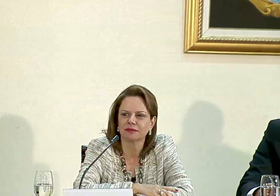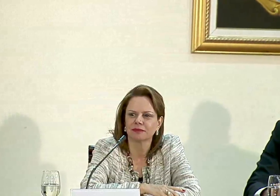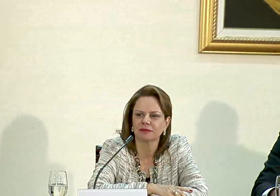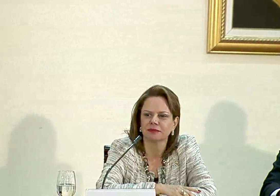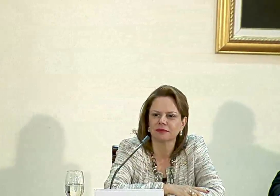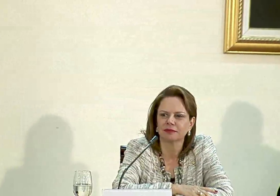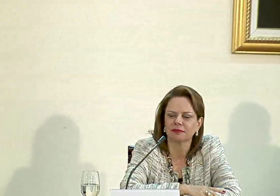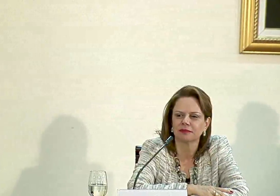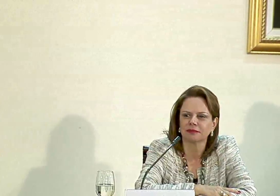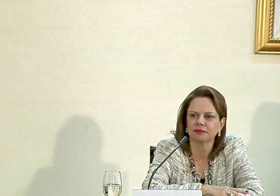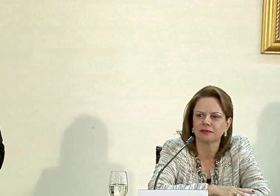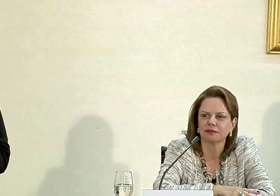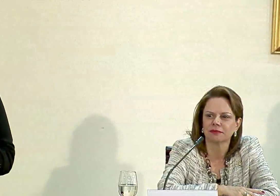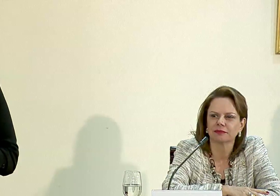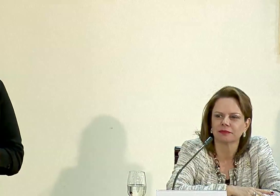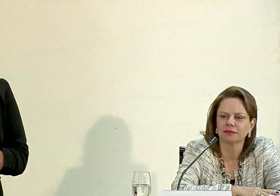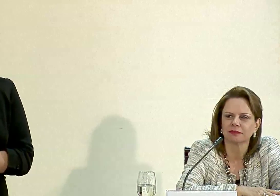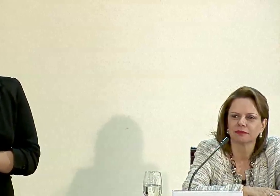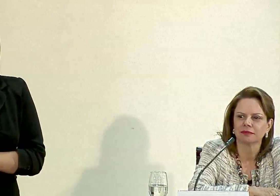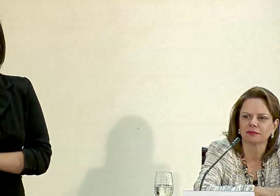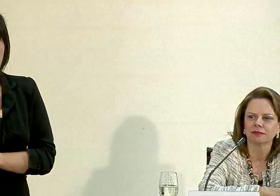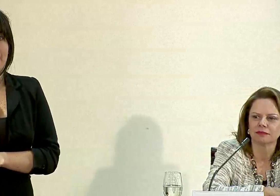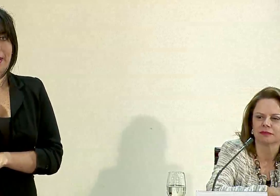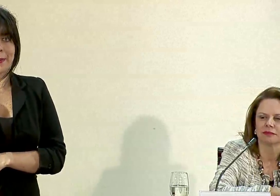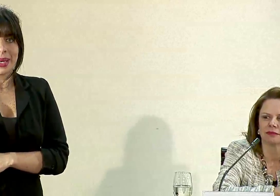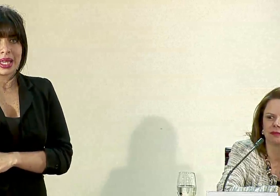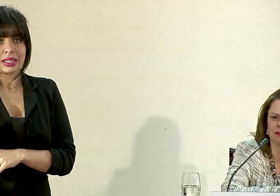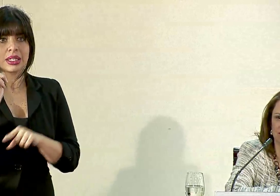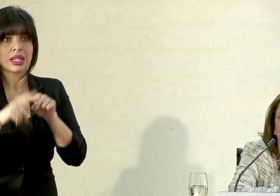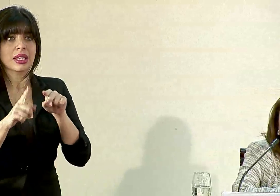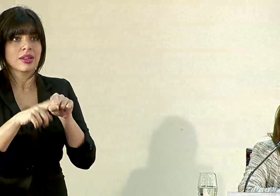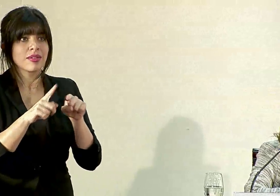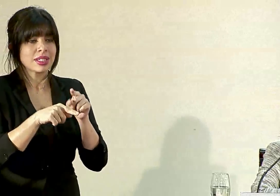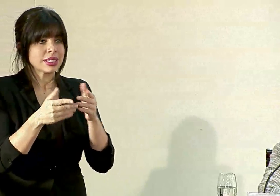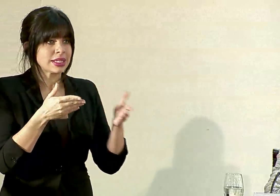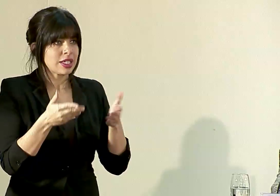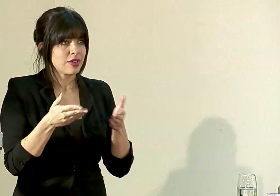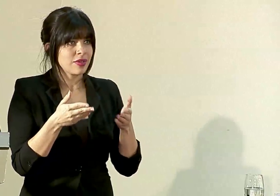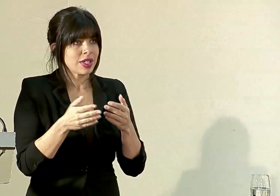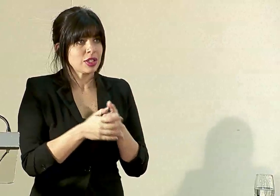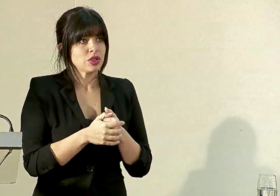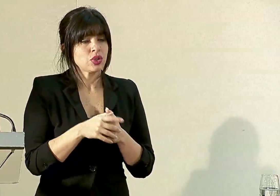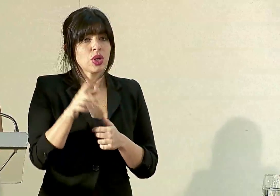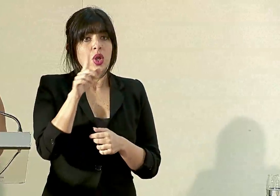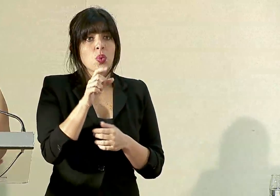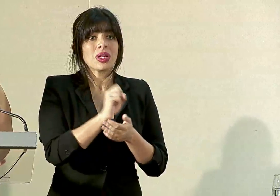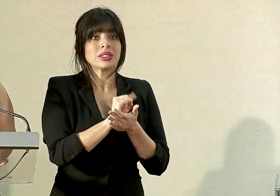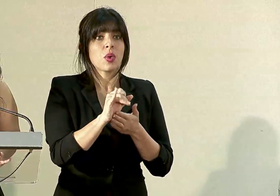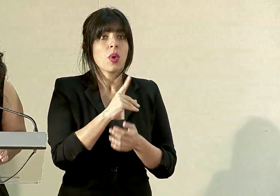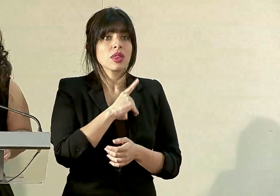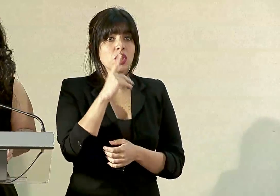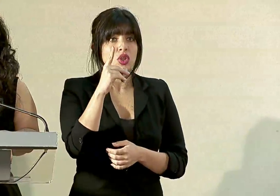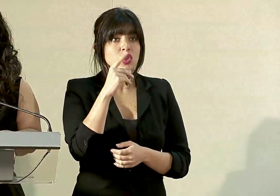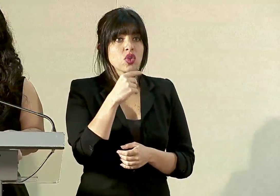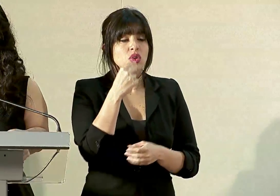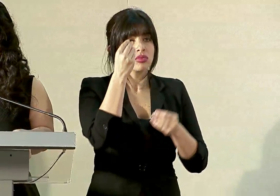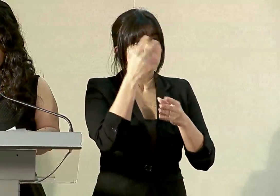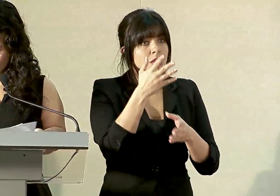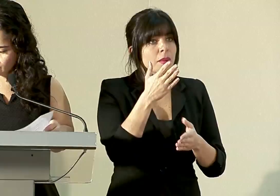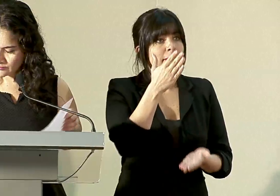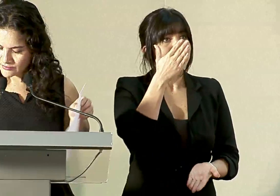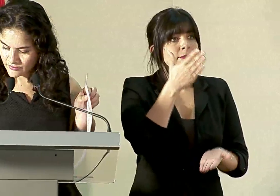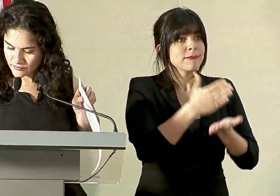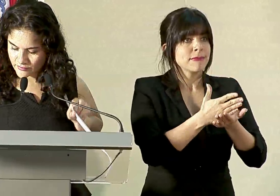Estado a la caja hay una emergencia en los diferentes servicios el lunes en el San Juan de Dios anuncian paros